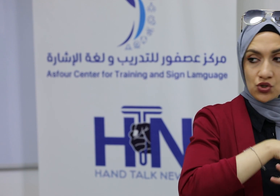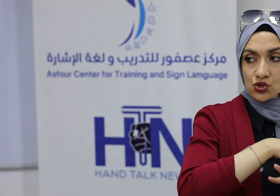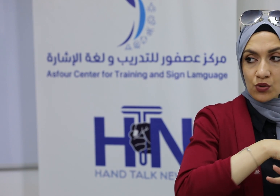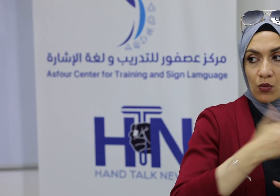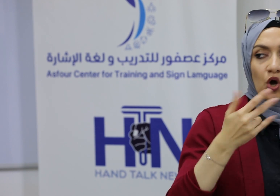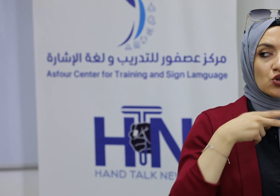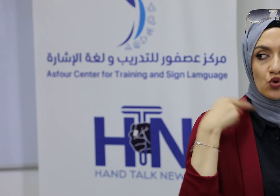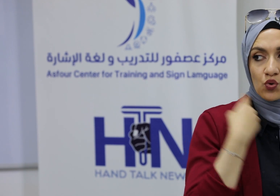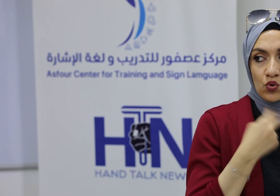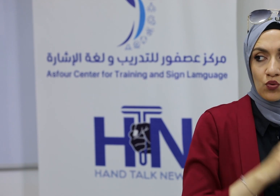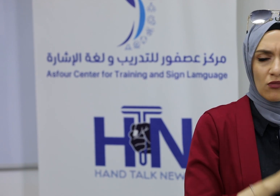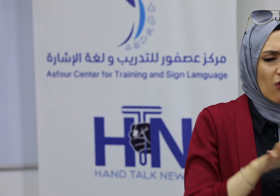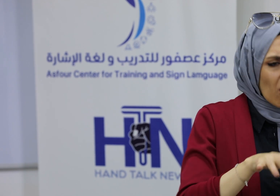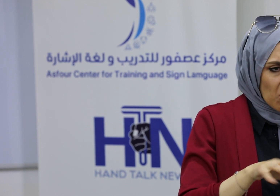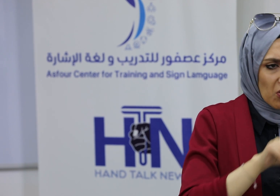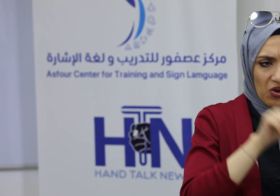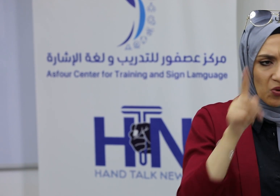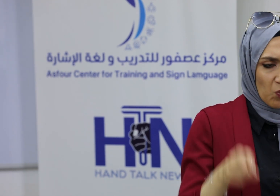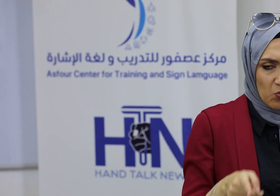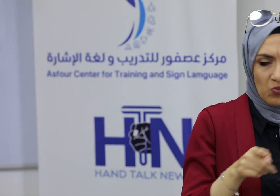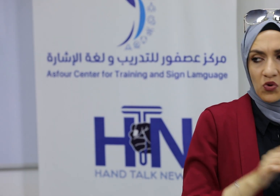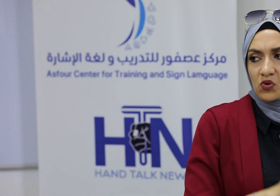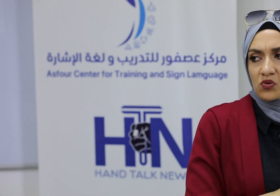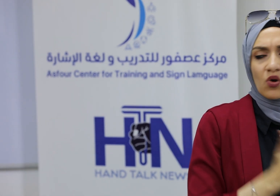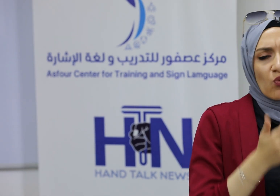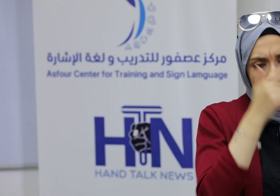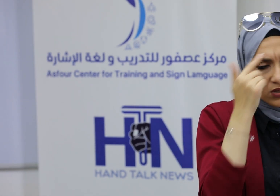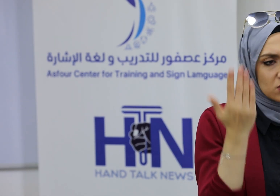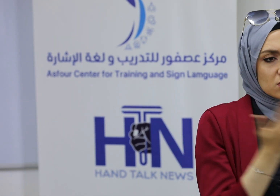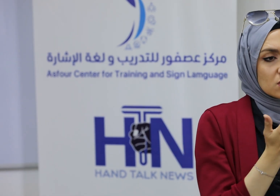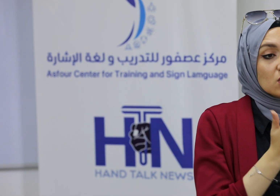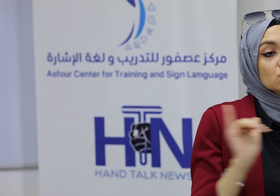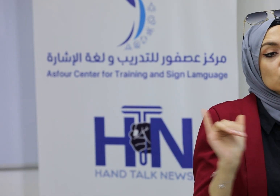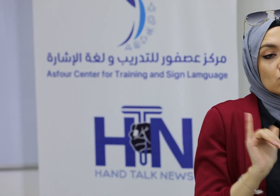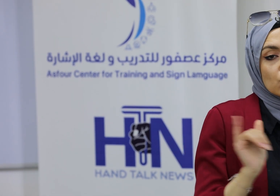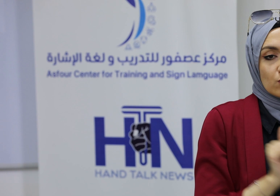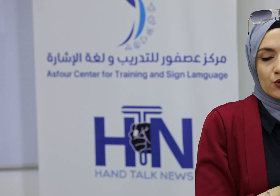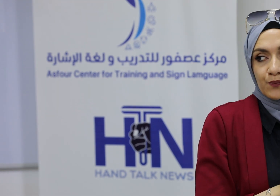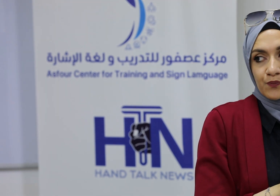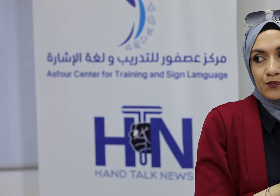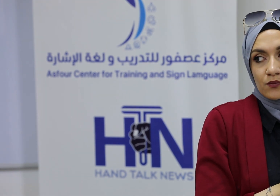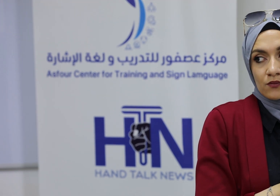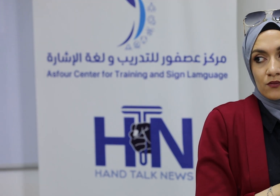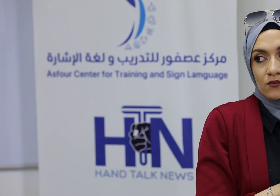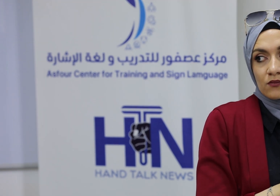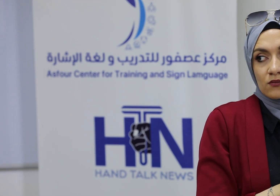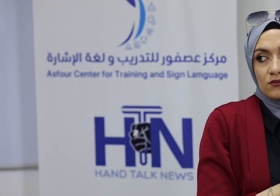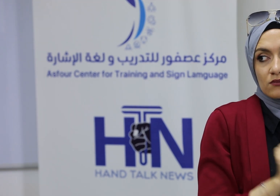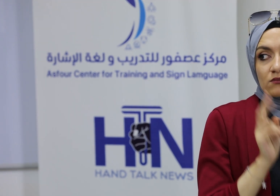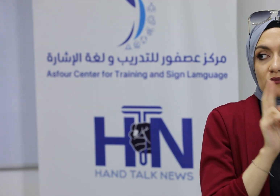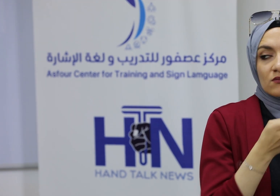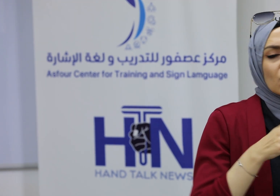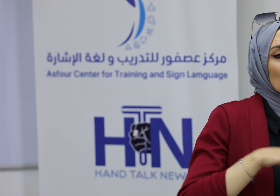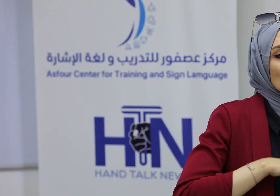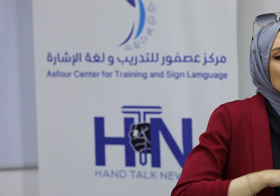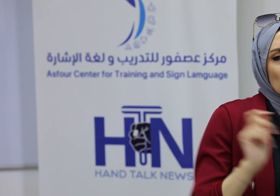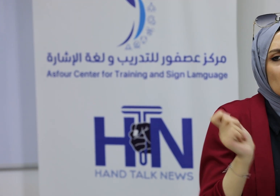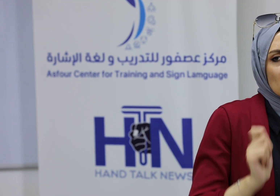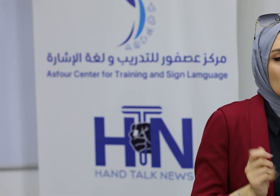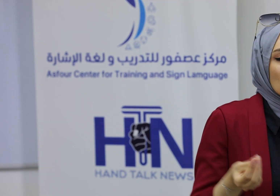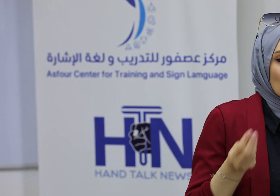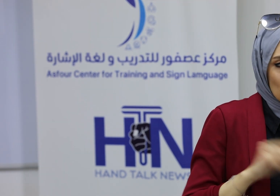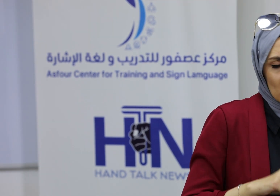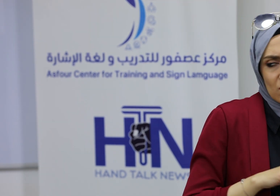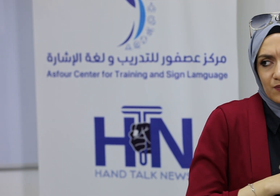كمبيوتر وبيدرسوا يعني دراسات مهمة يعني، فلقيتهم مستواهم ضعيف جدا جدا.